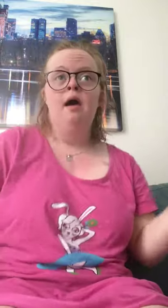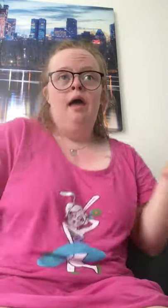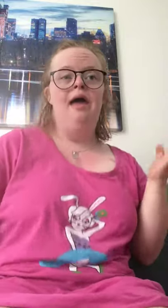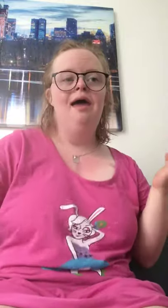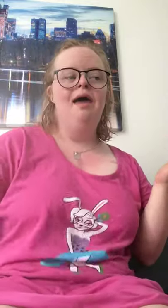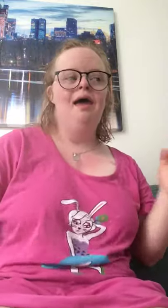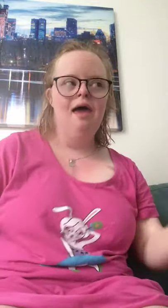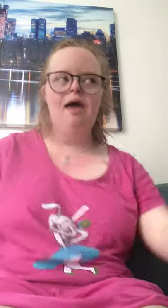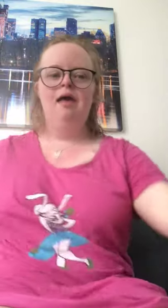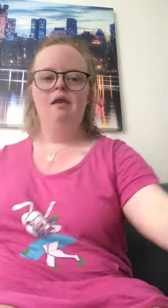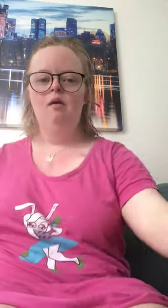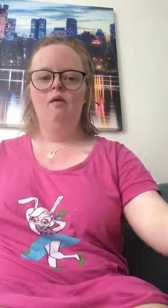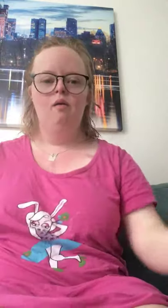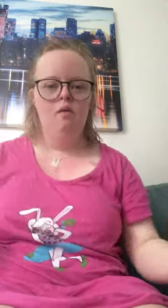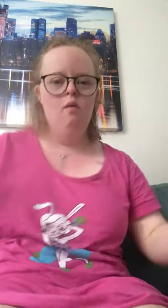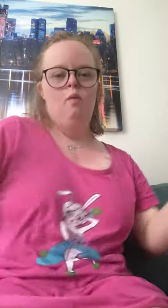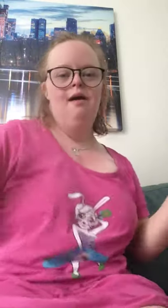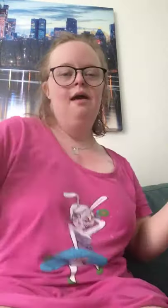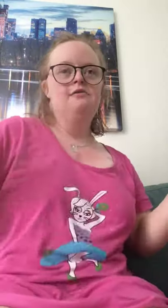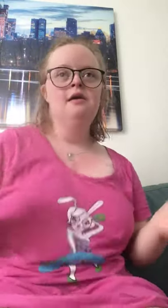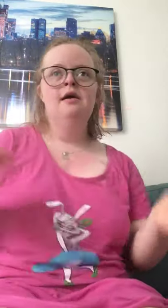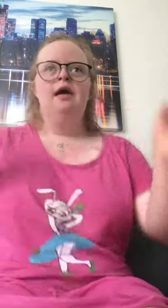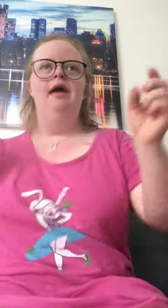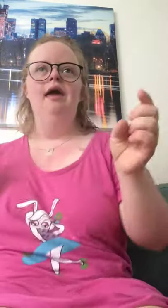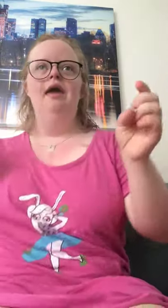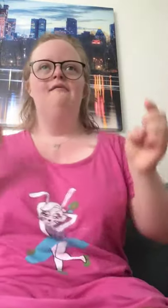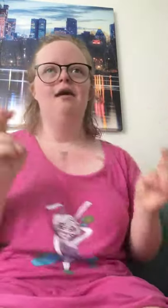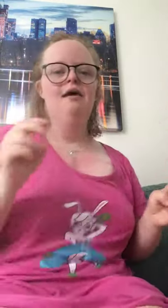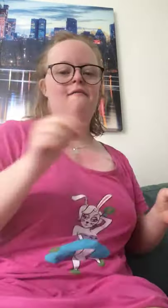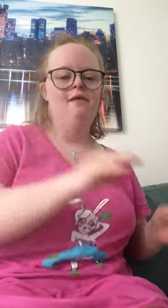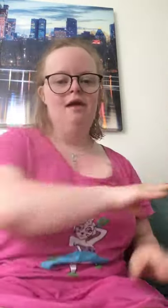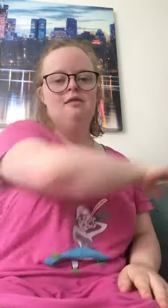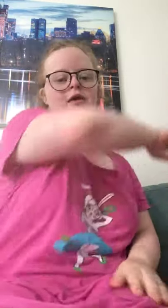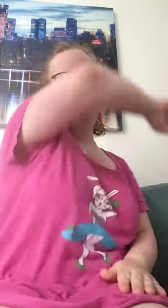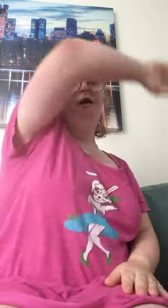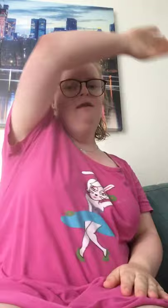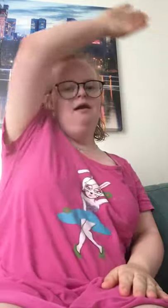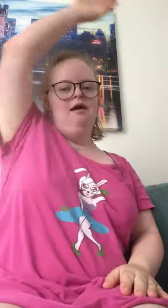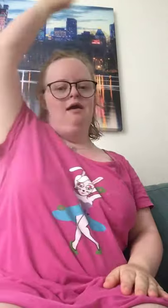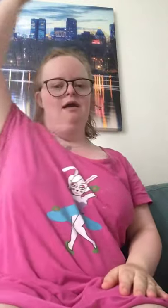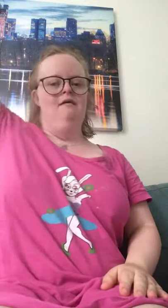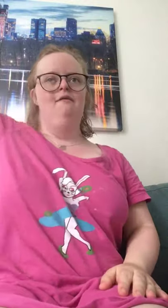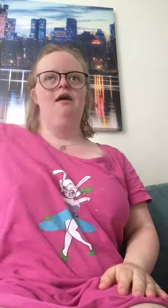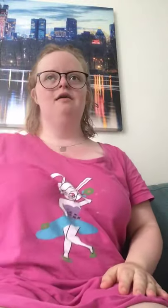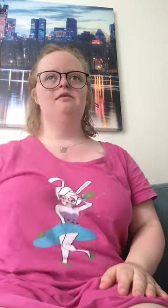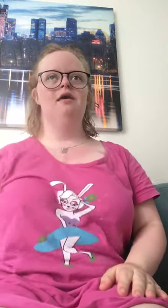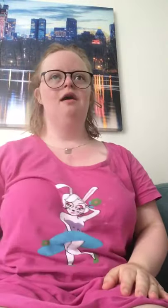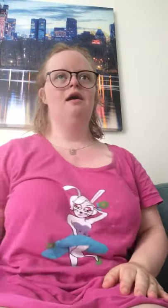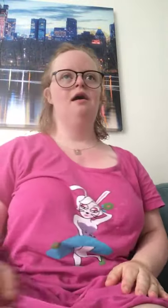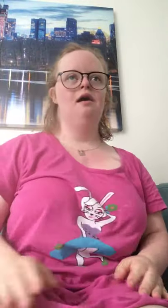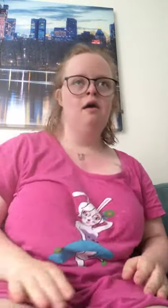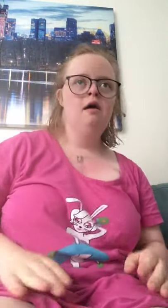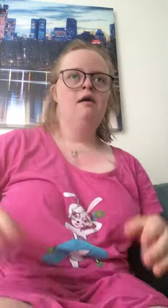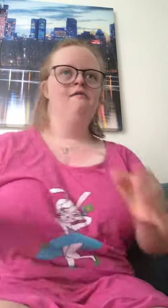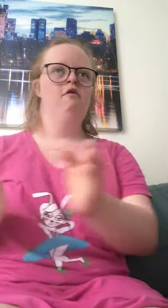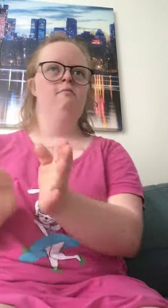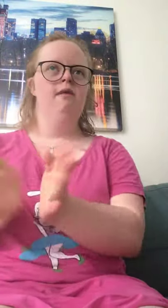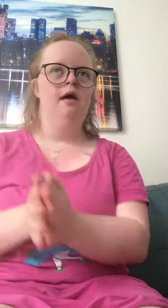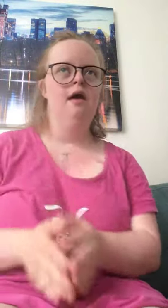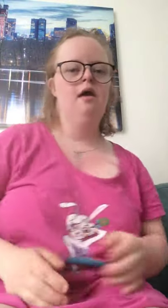Äh, Lovis! Även vindarna kan vända För mig